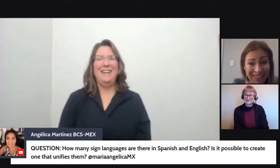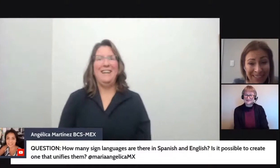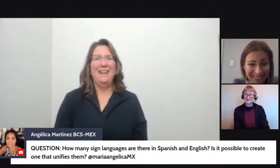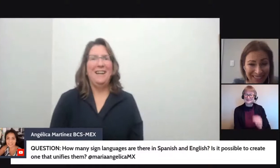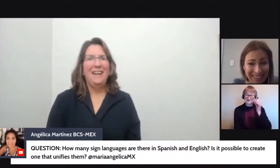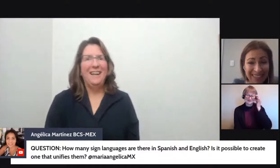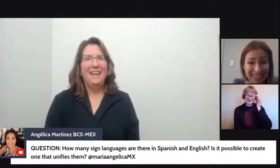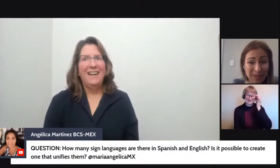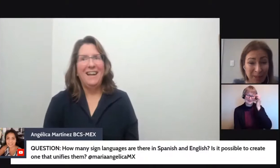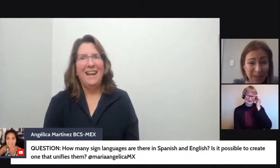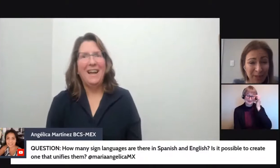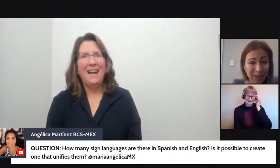Pero,